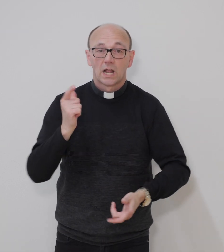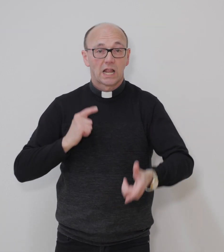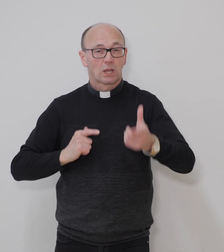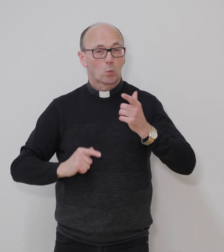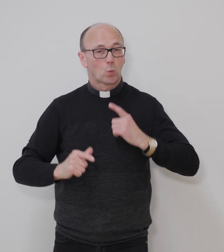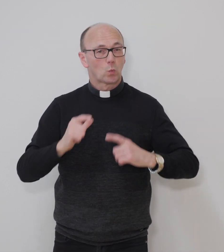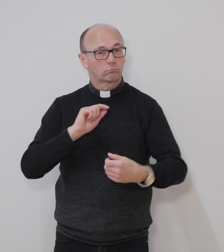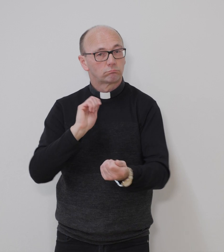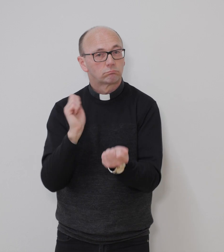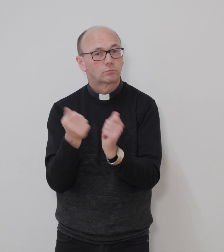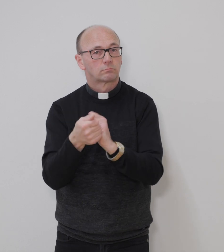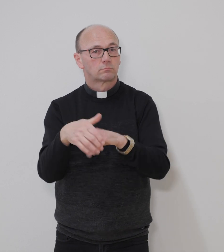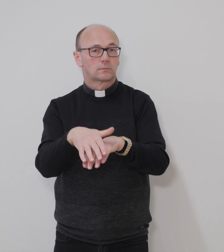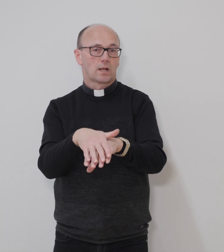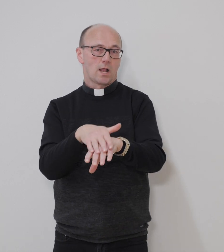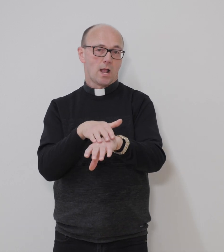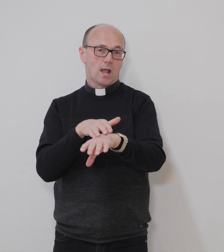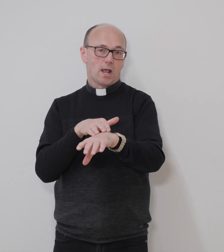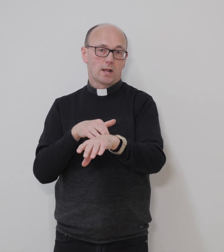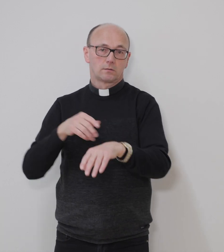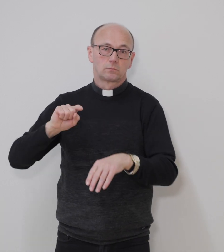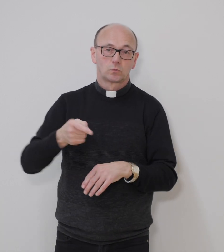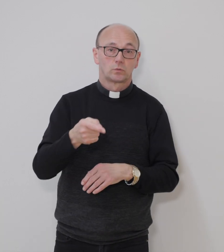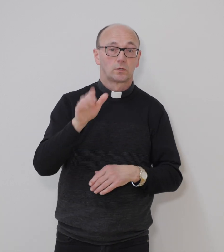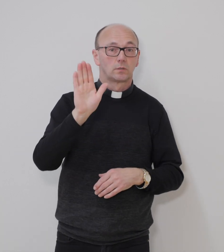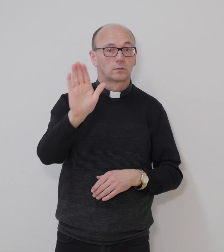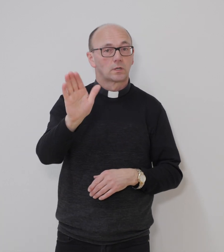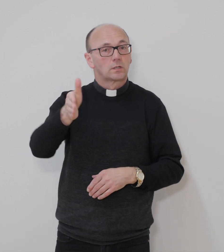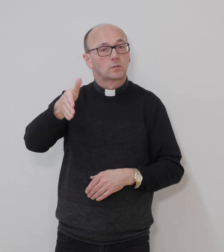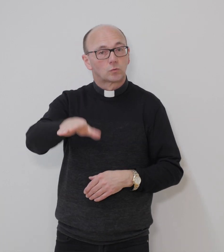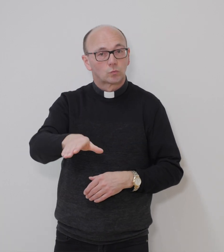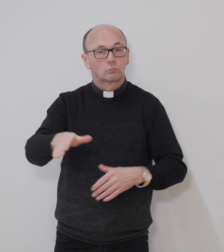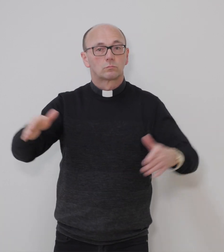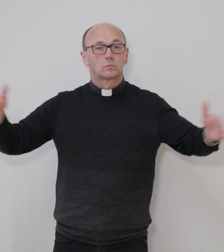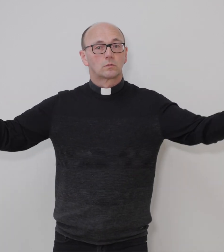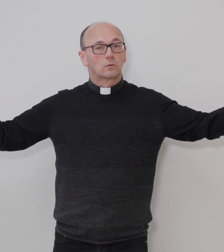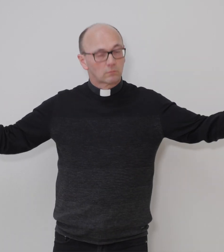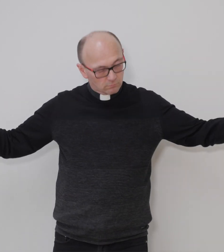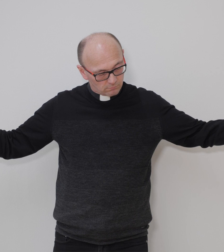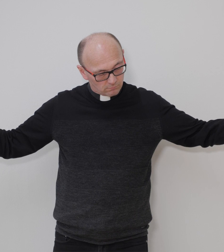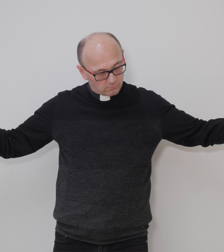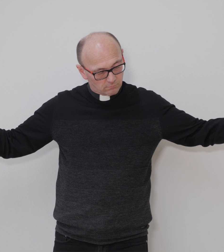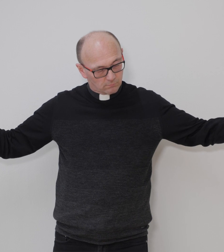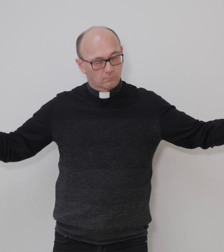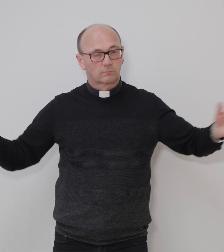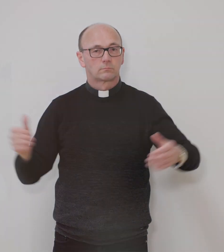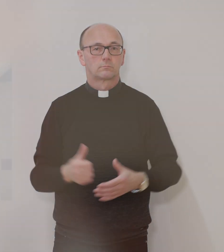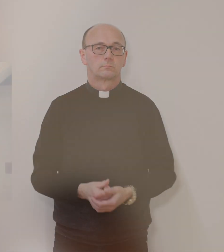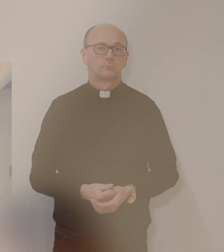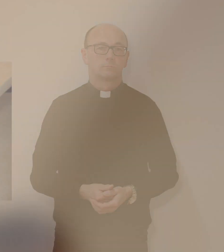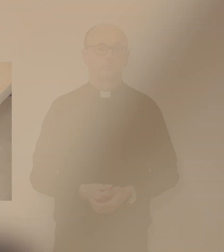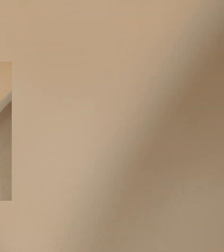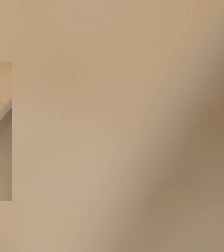Herr. Herr Jesus, wende unsere Not zum Heil